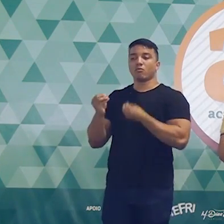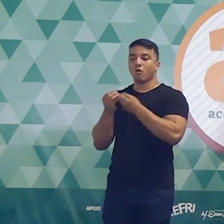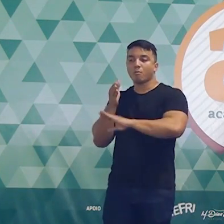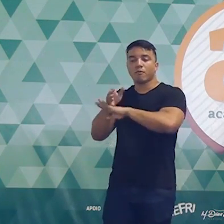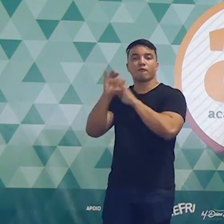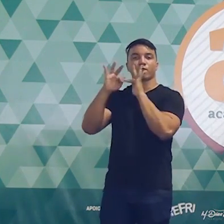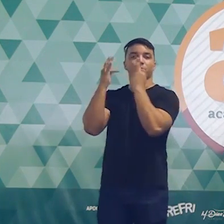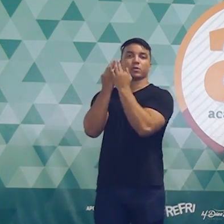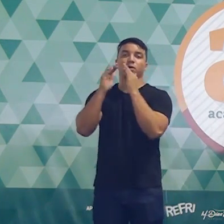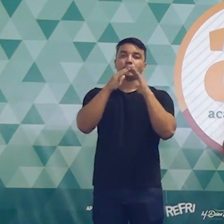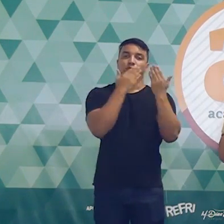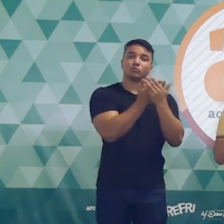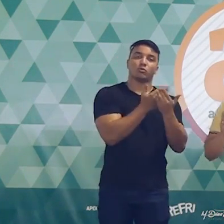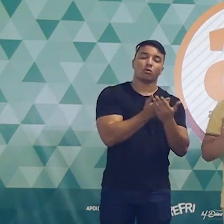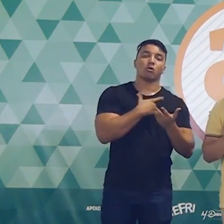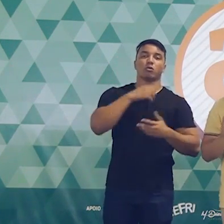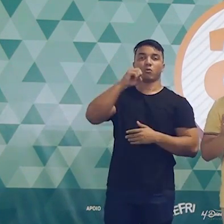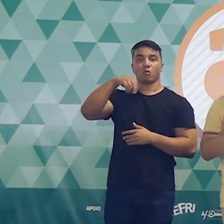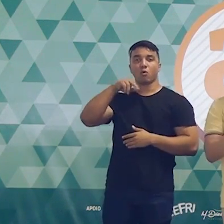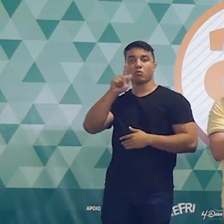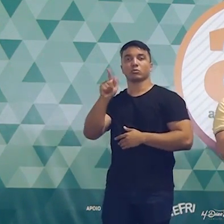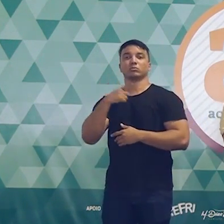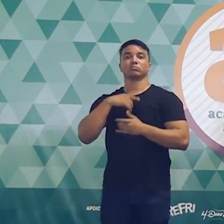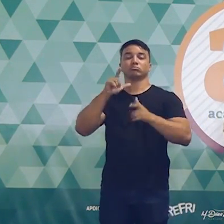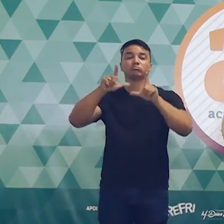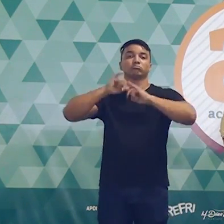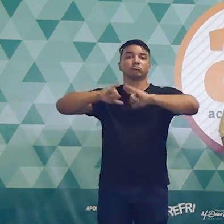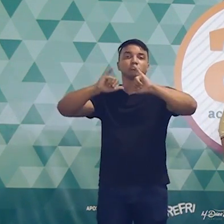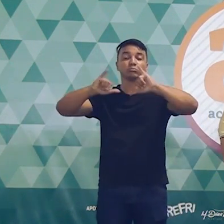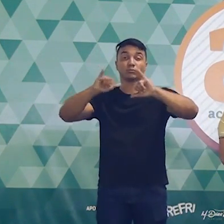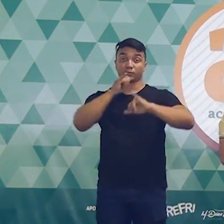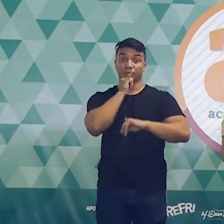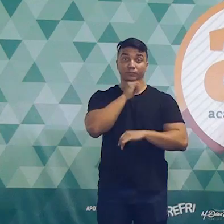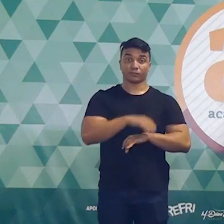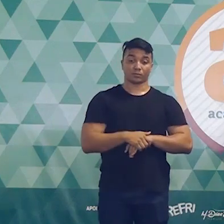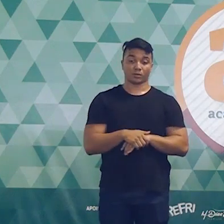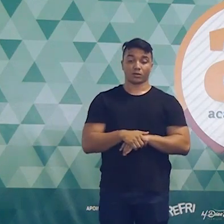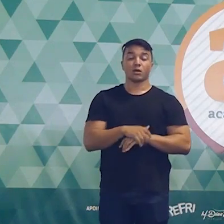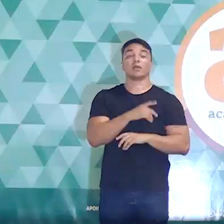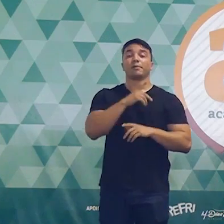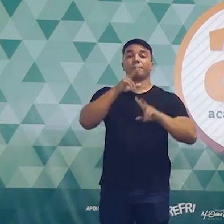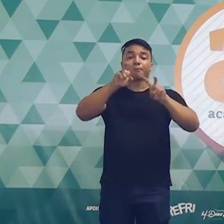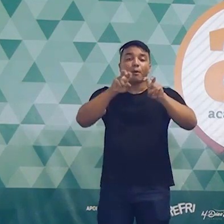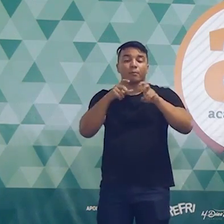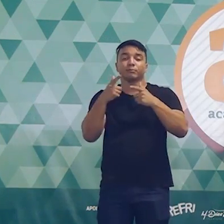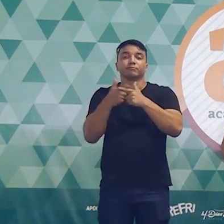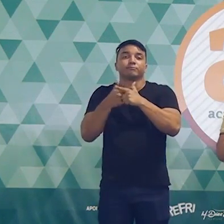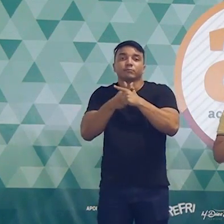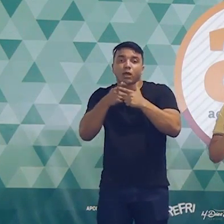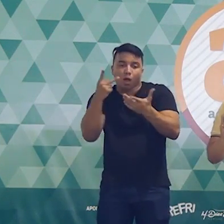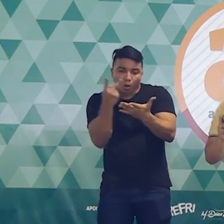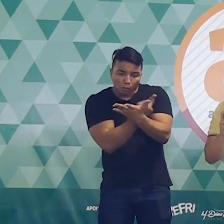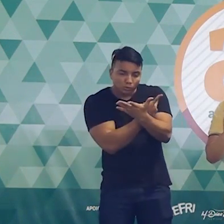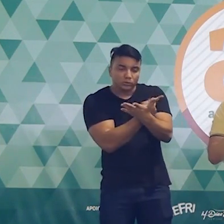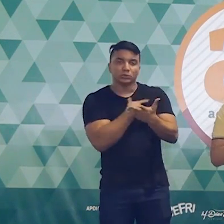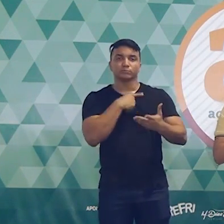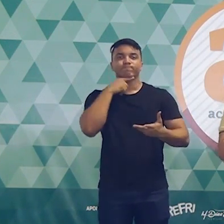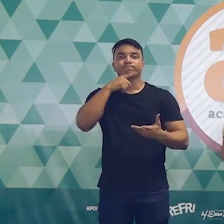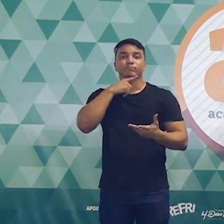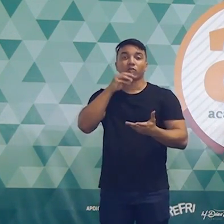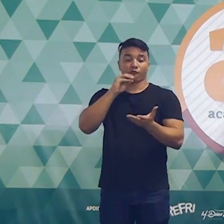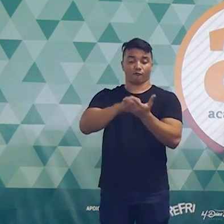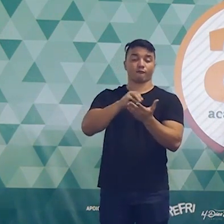de família, de escola, de imprensa, de ONGs. Diga que se esse problema está acontecendo, eu não estou tendo uma